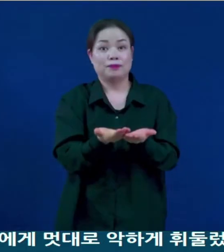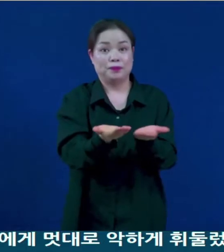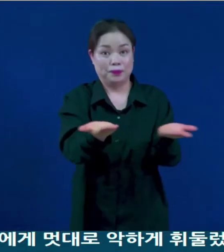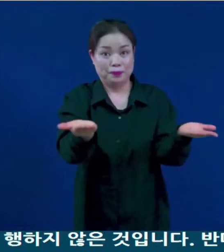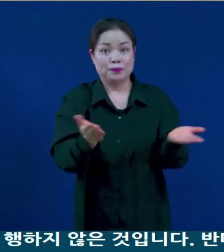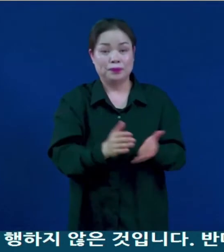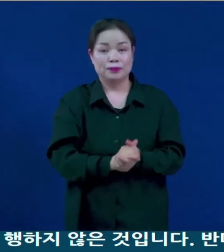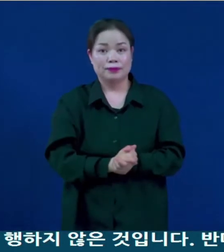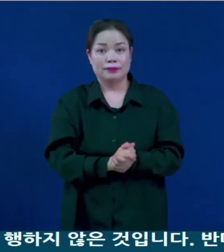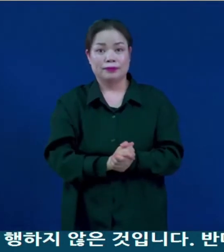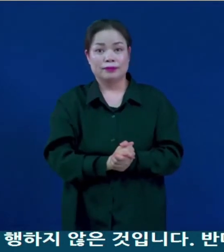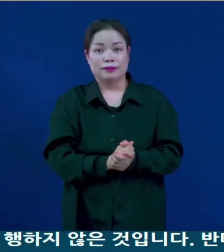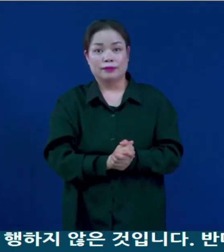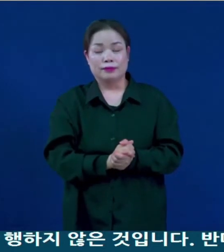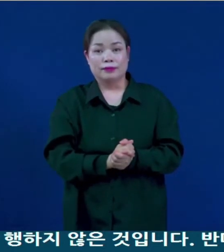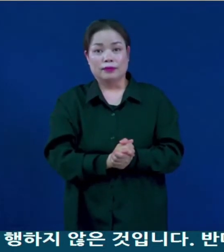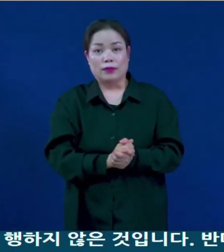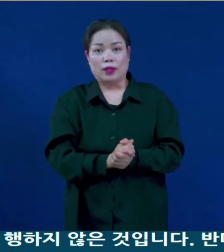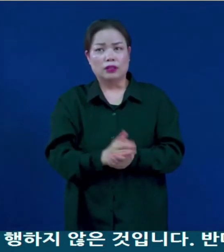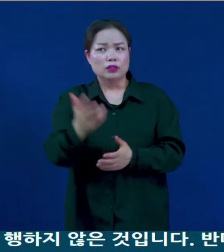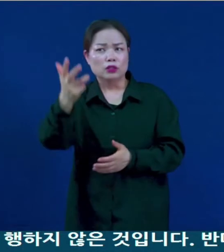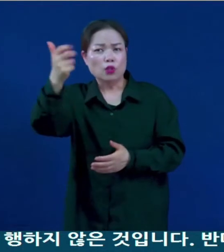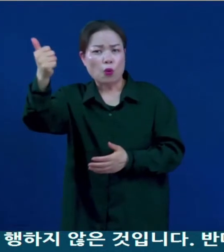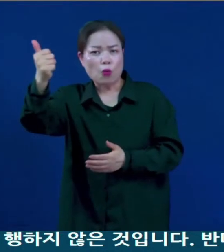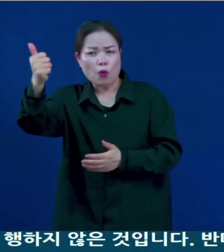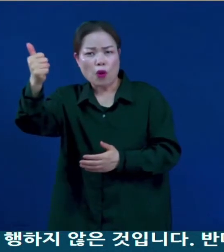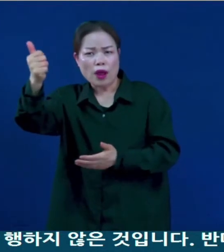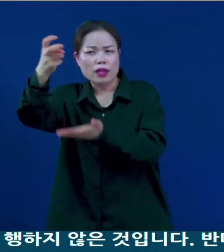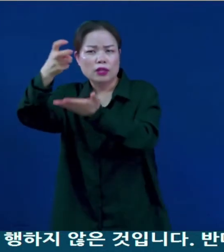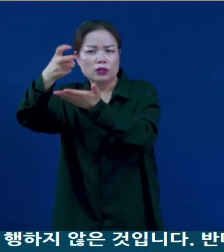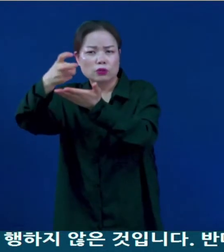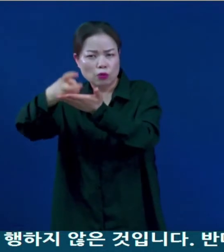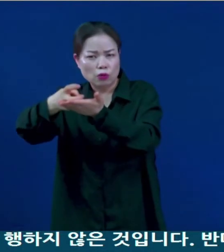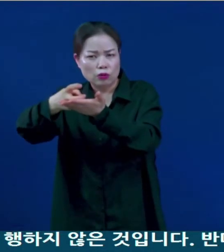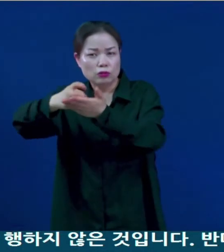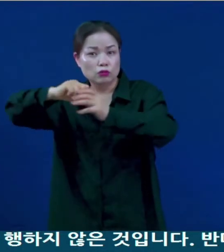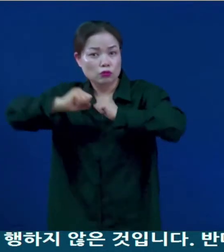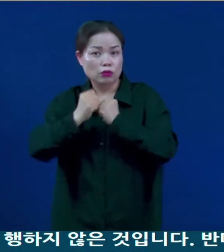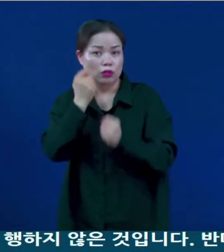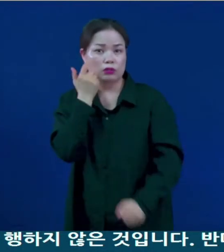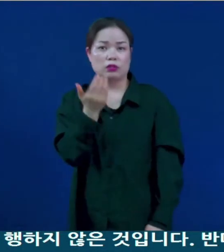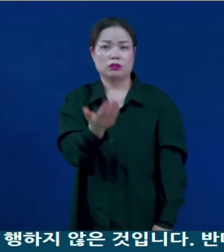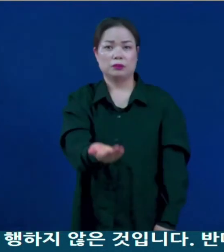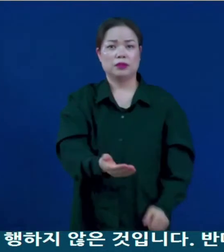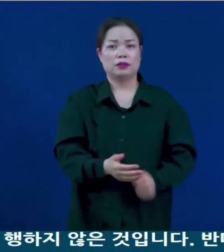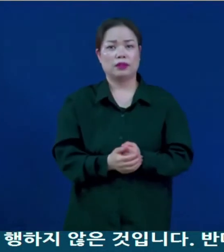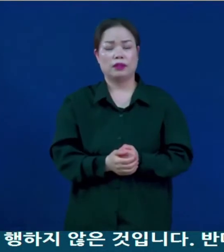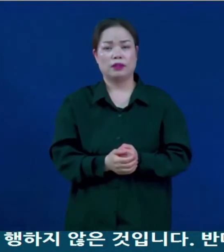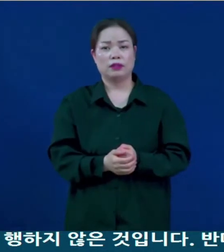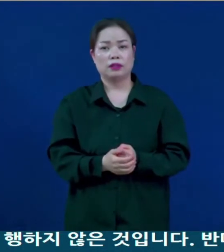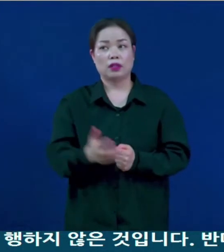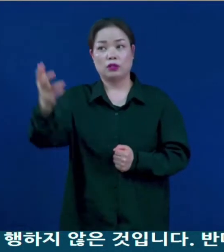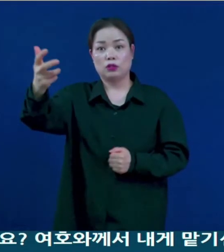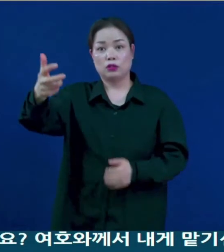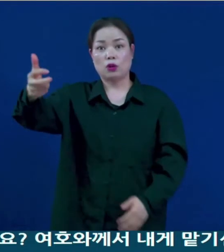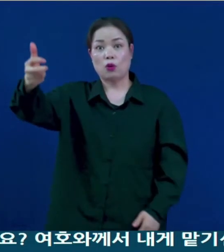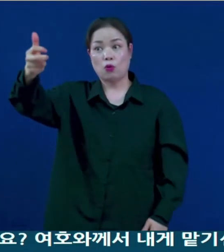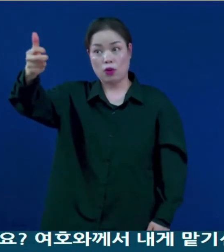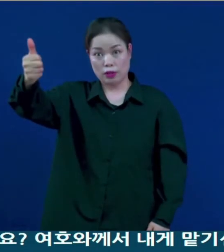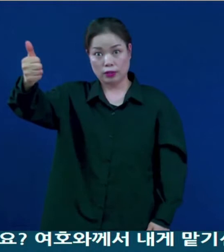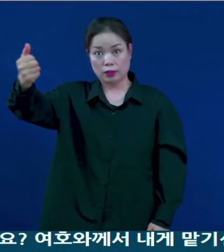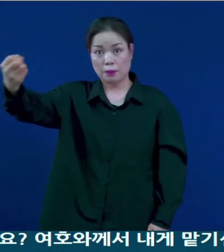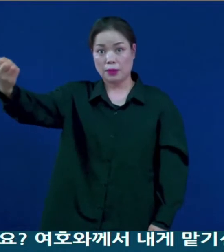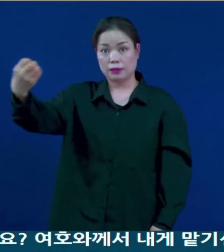아니겠습니까? 그것이 여호와의 길에서 걷는 것이 아니겠습니까? 그래서 여호와께서